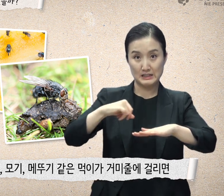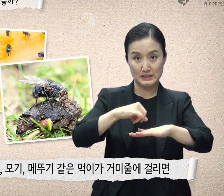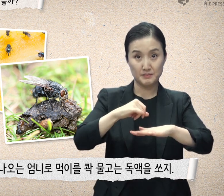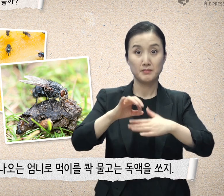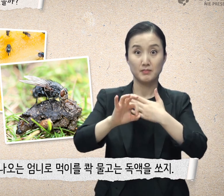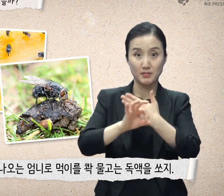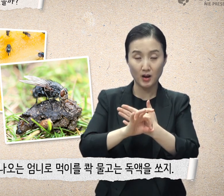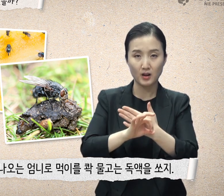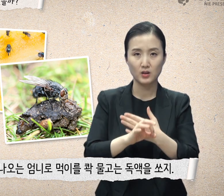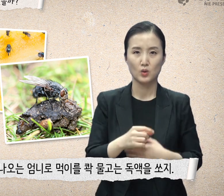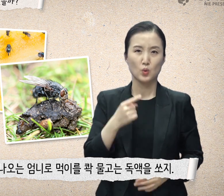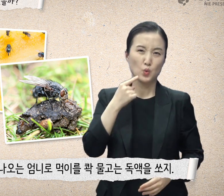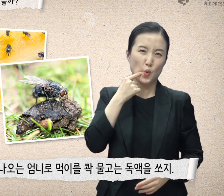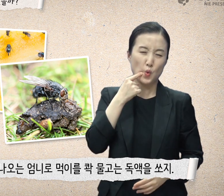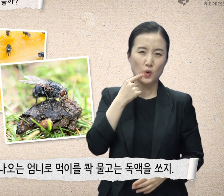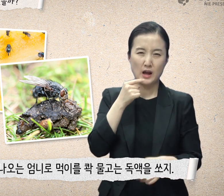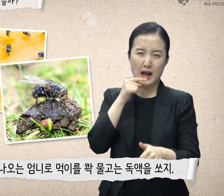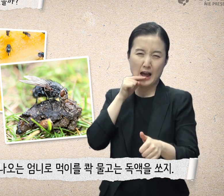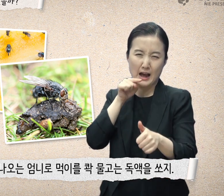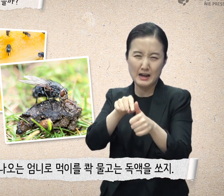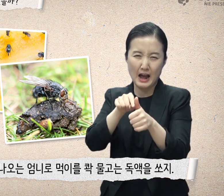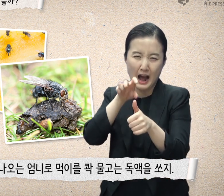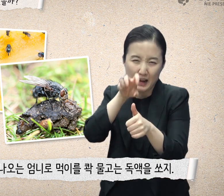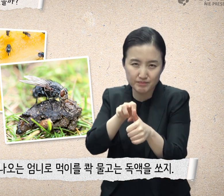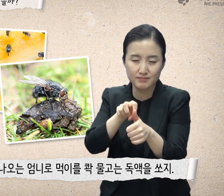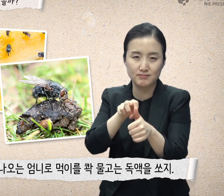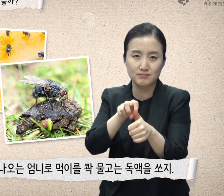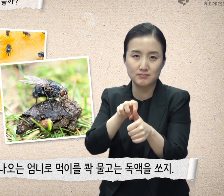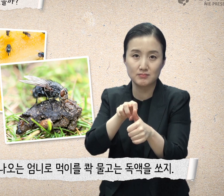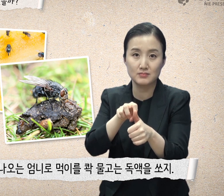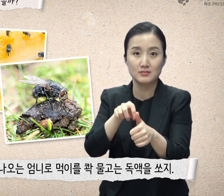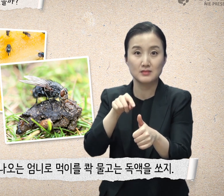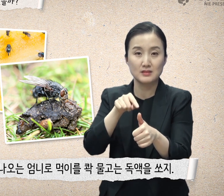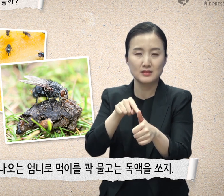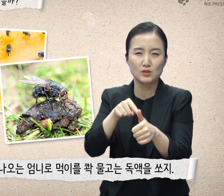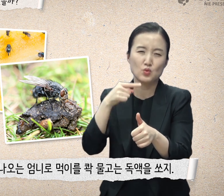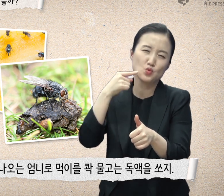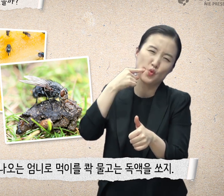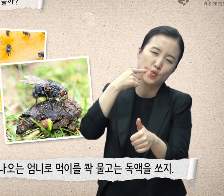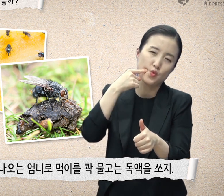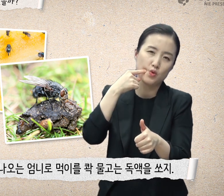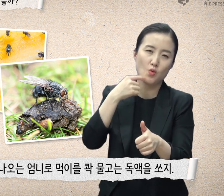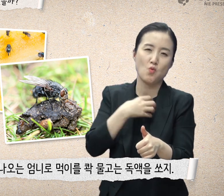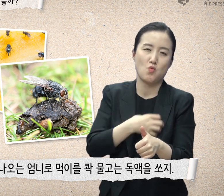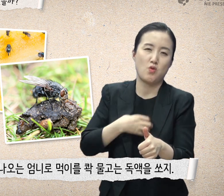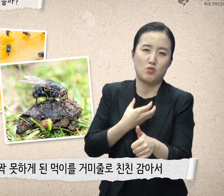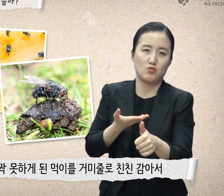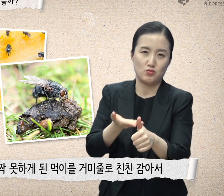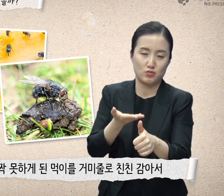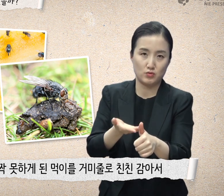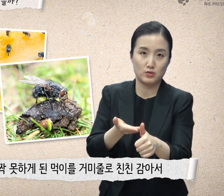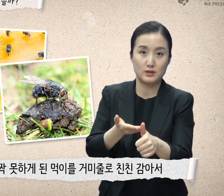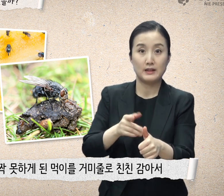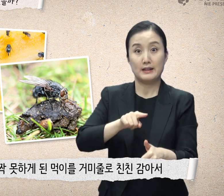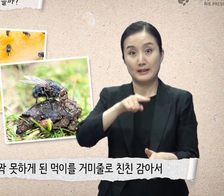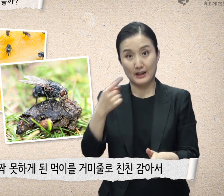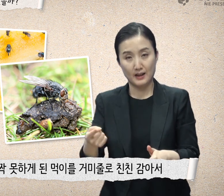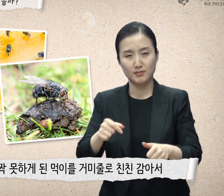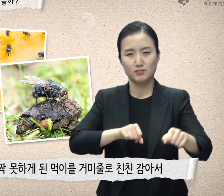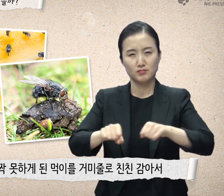거미는 독이 나오는 엄리로 먹이를 쾅 물고는 독액을 쏘지 그리고